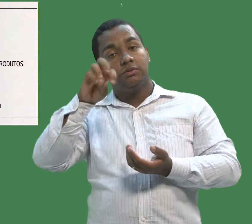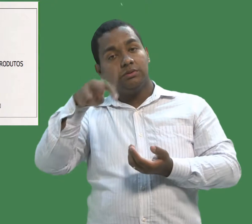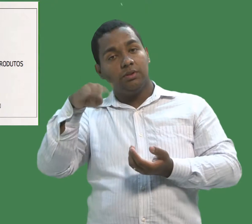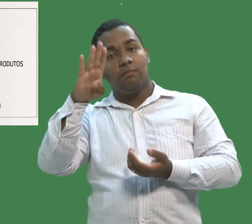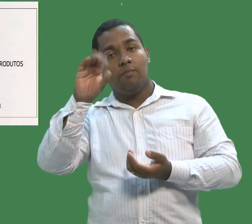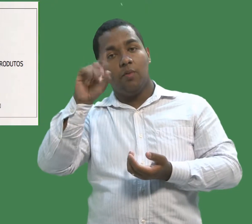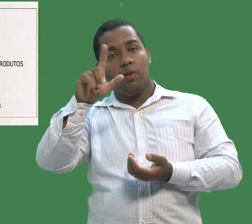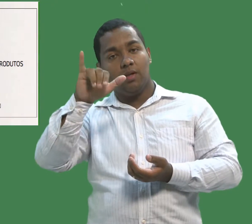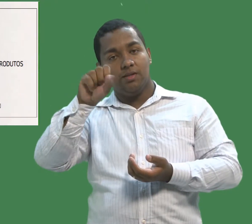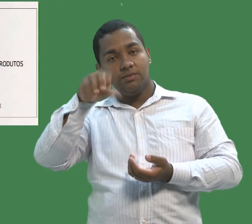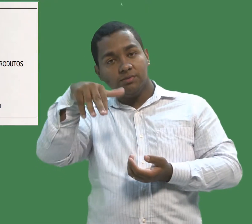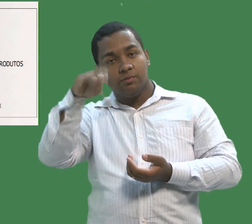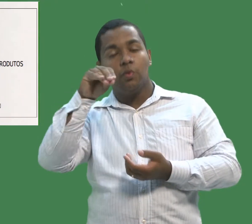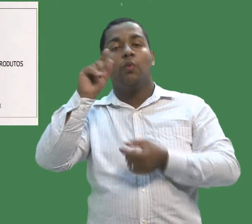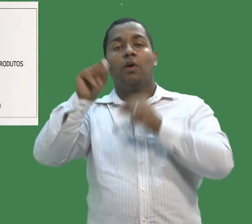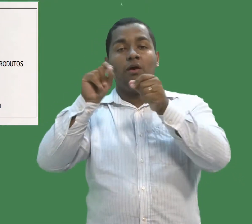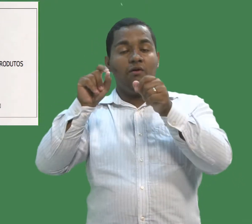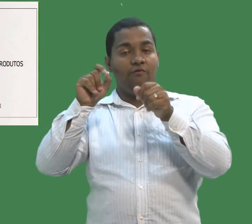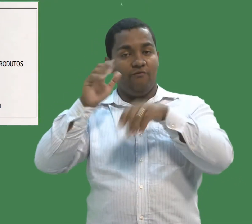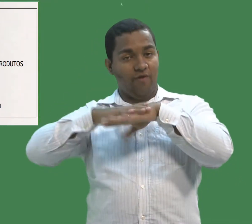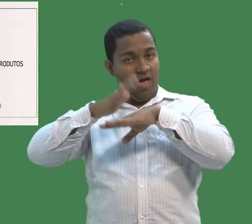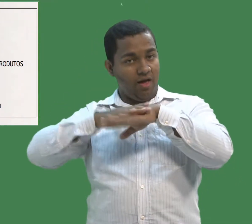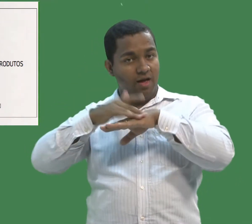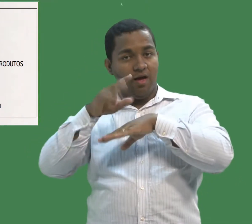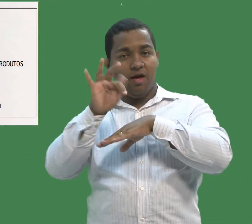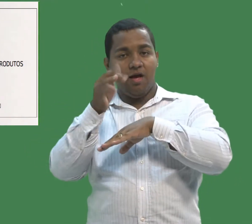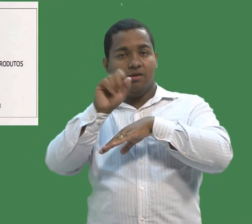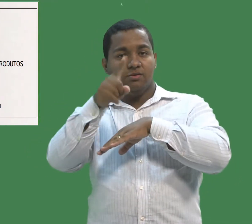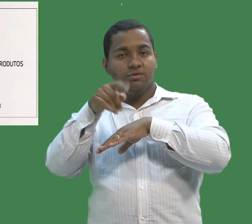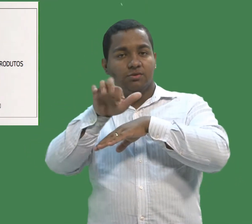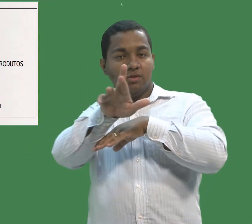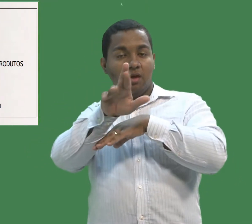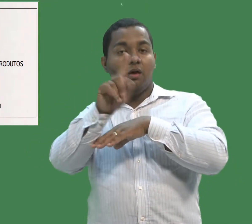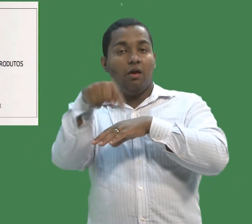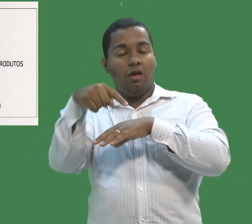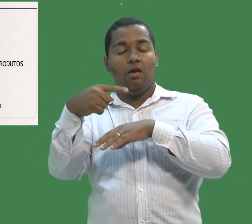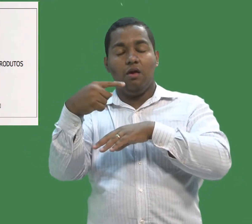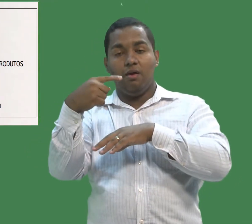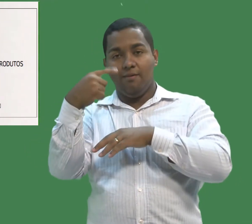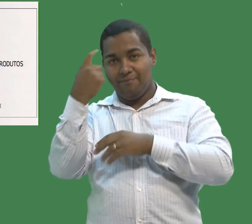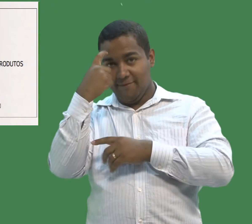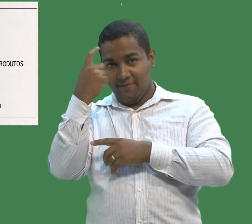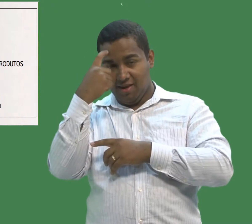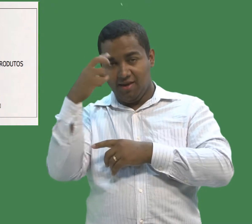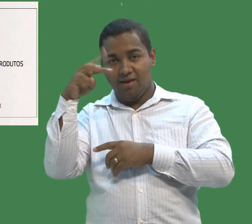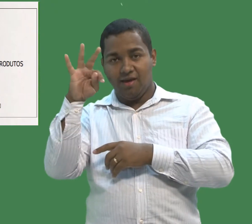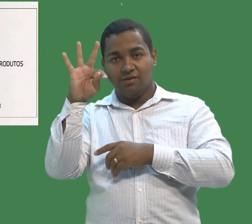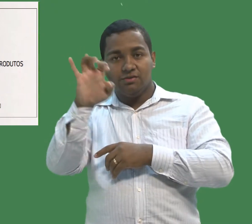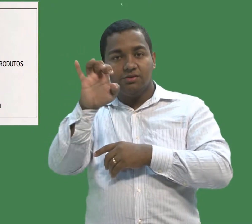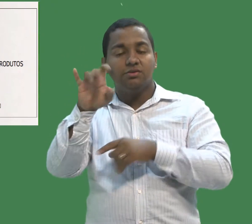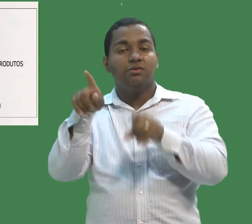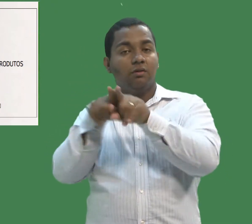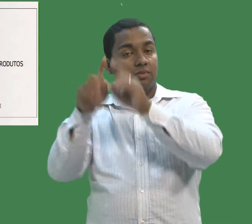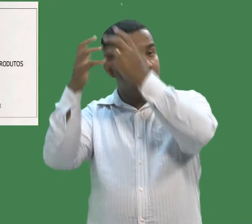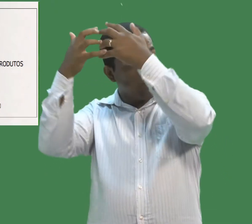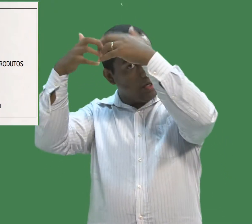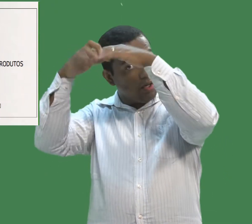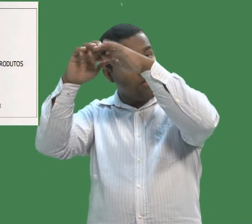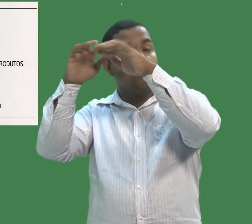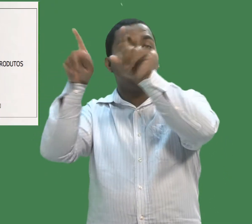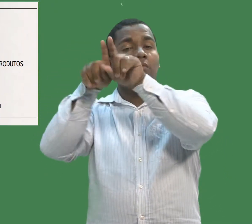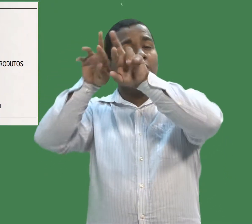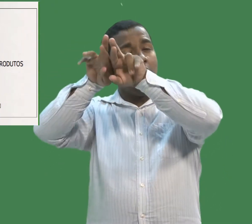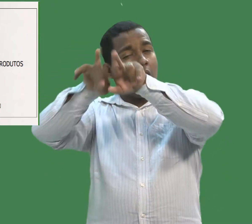aqui no caso do simbolismo, nós temos aqui a questão do fazer alguma coisa ligada, né, a algo, que no caso é a mente, é o cérebro,